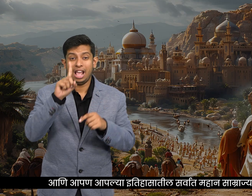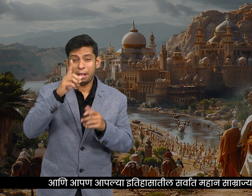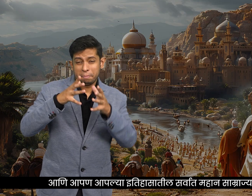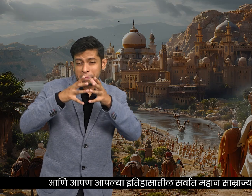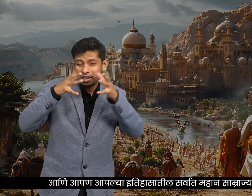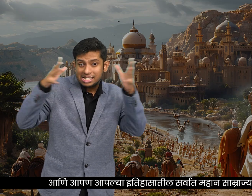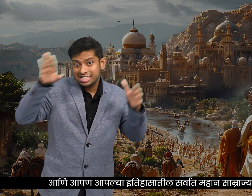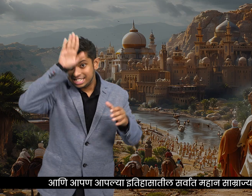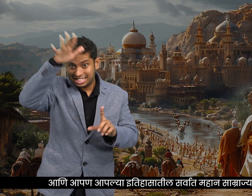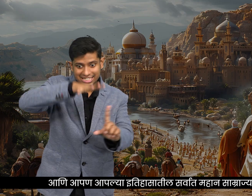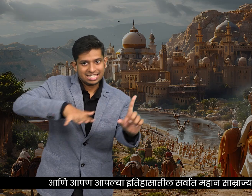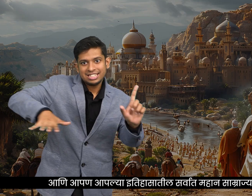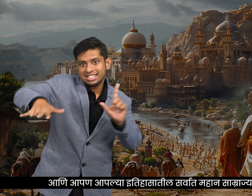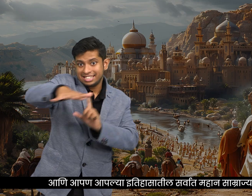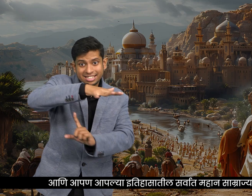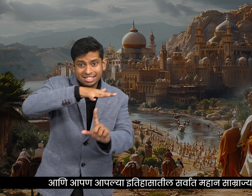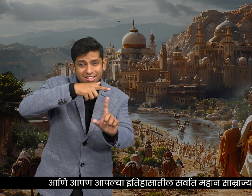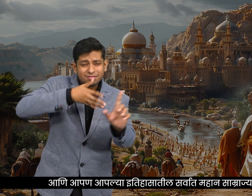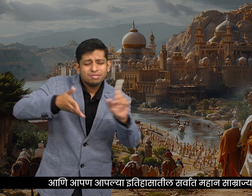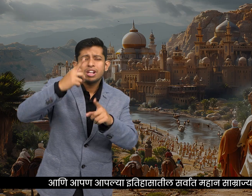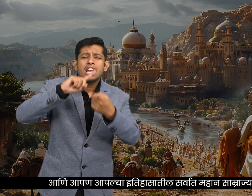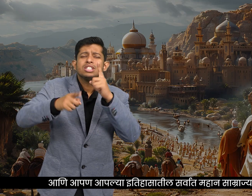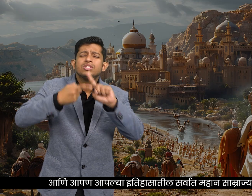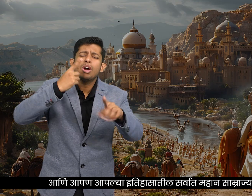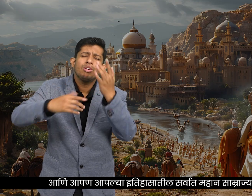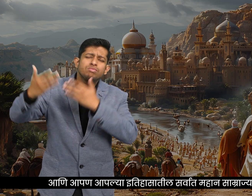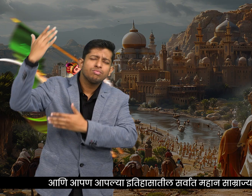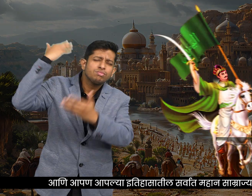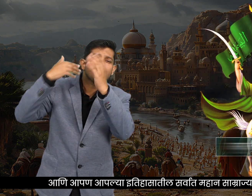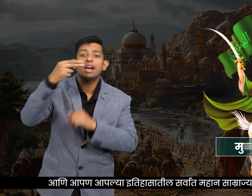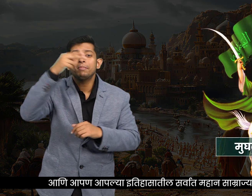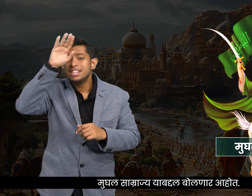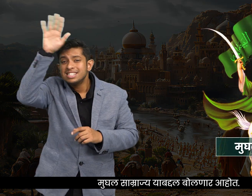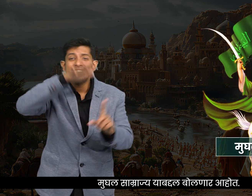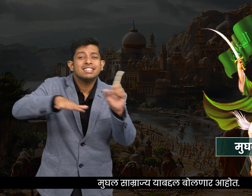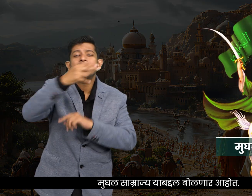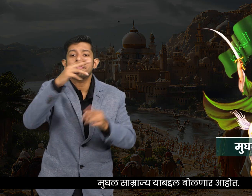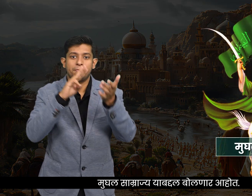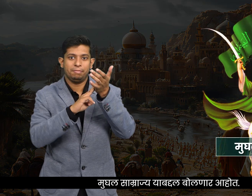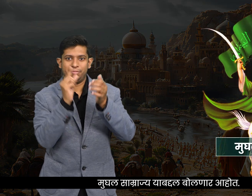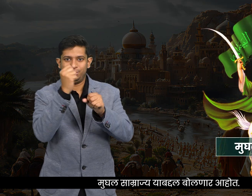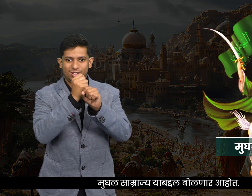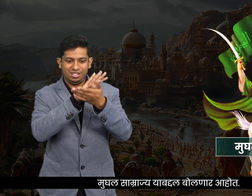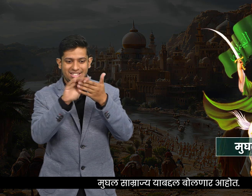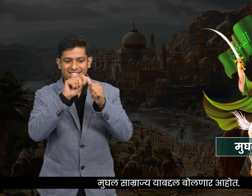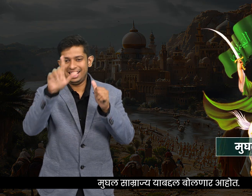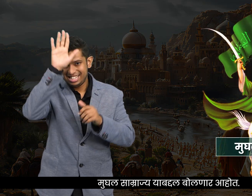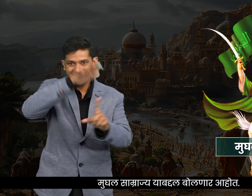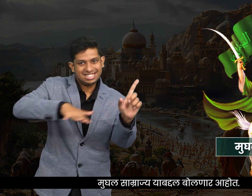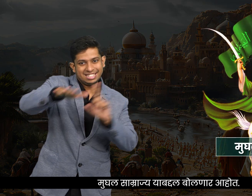आपल्या इतिहासातील सर्वात महान साम्राज्यांपैकी एक मुघल साम्राज्य